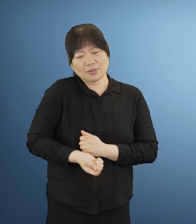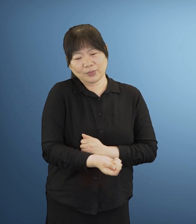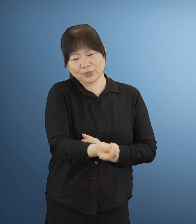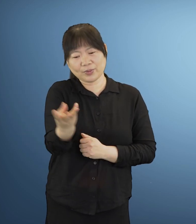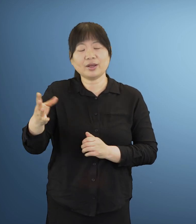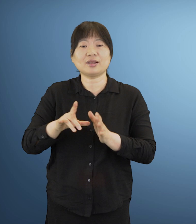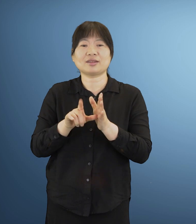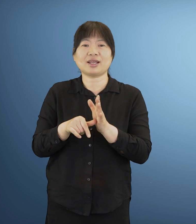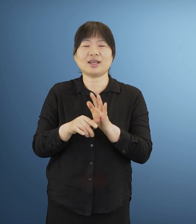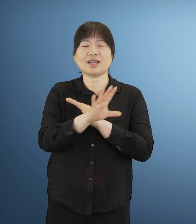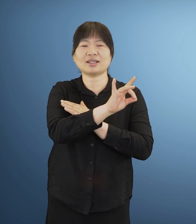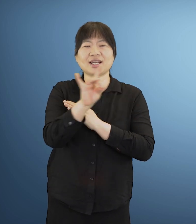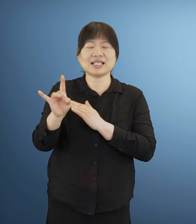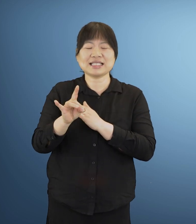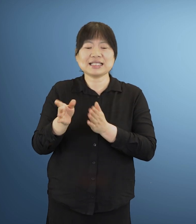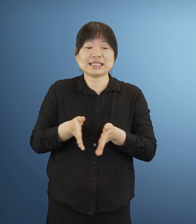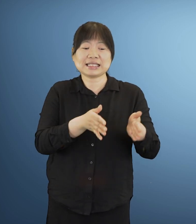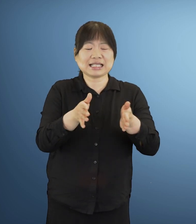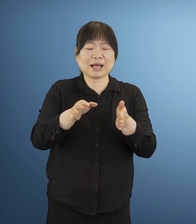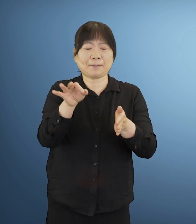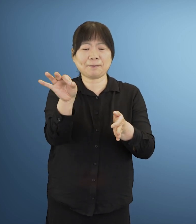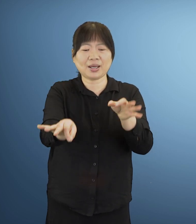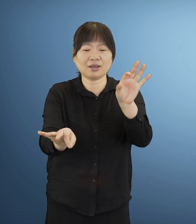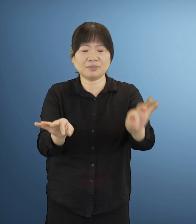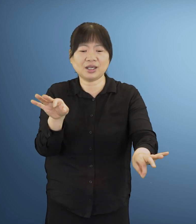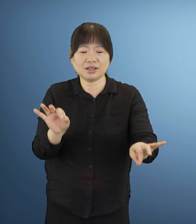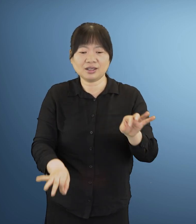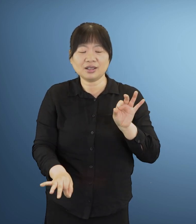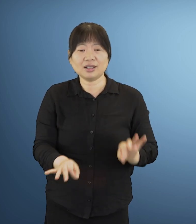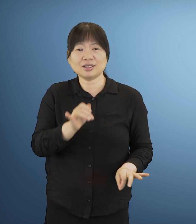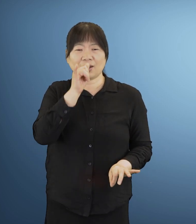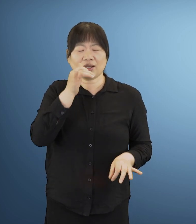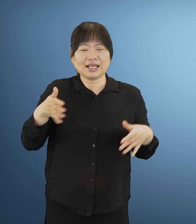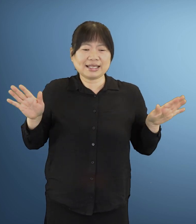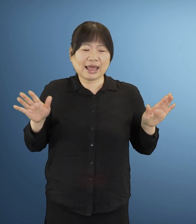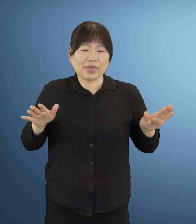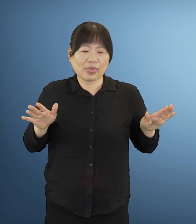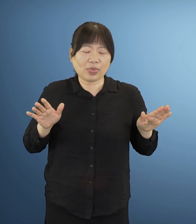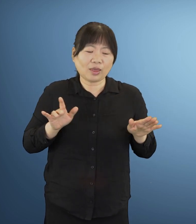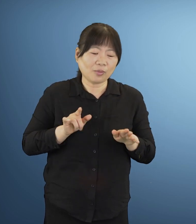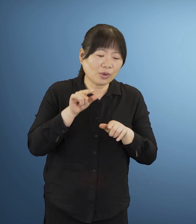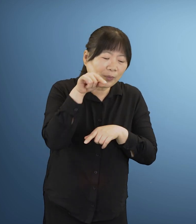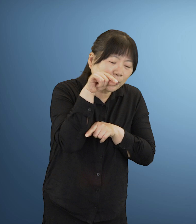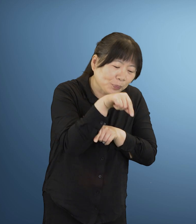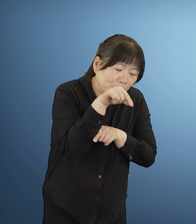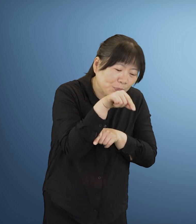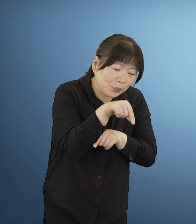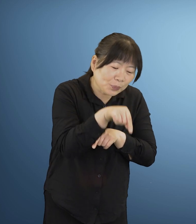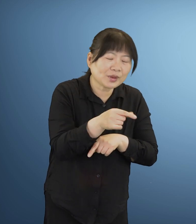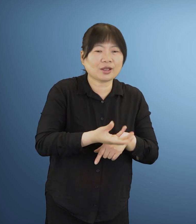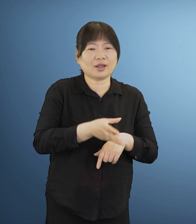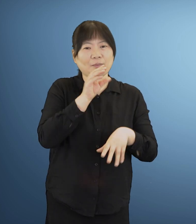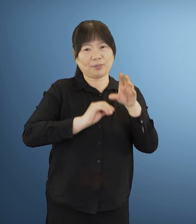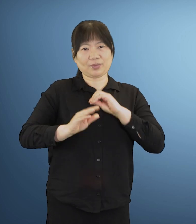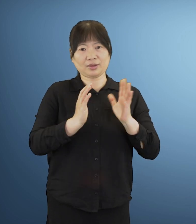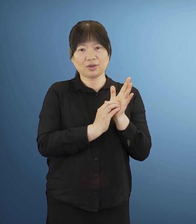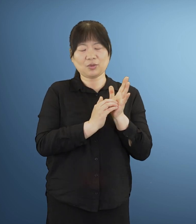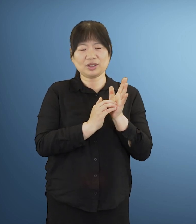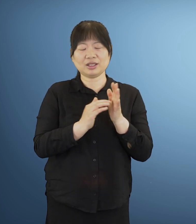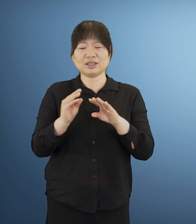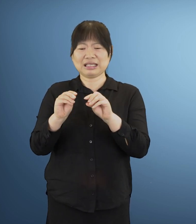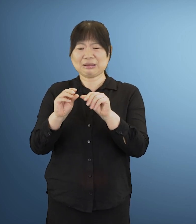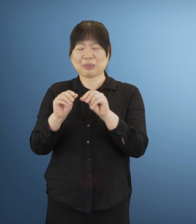뿌릴새 더러는 길가에 떨어지고, 또 그건 새들이 와서 먹어버렸고, 더러는 흙이 얇은 돌밭에